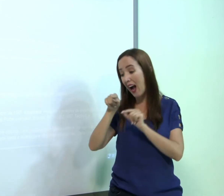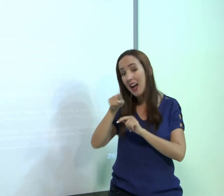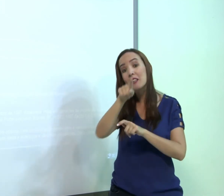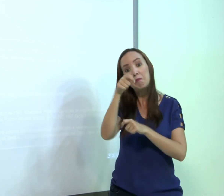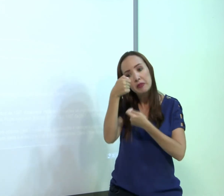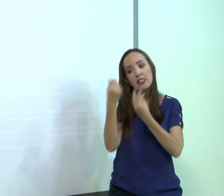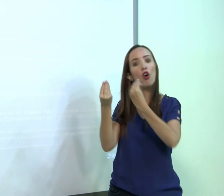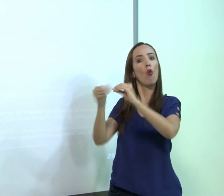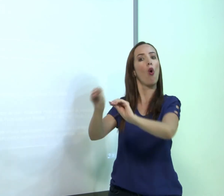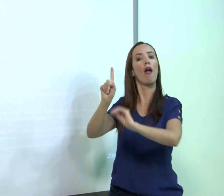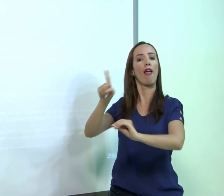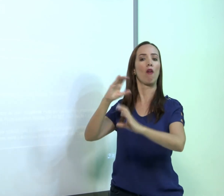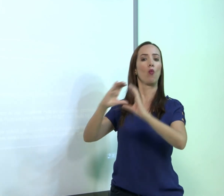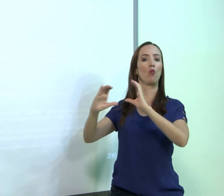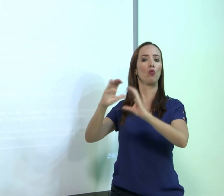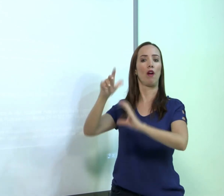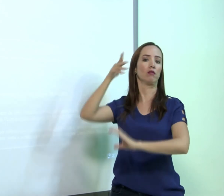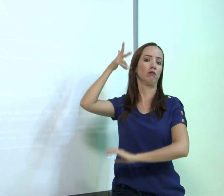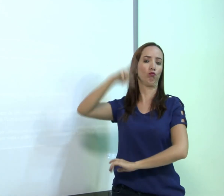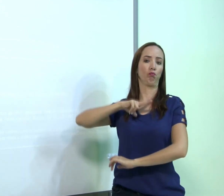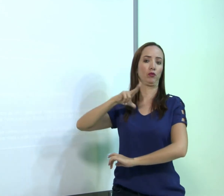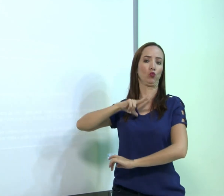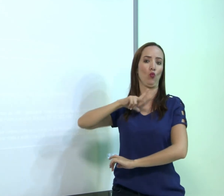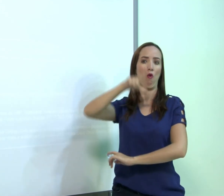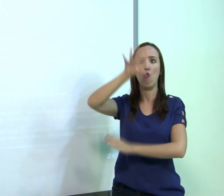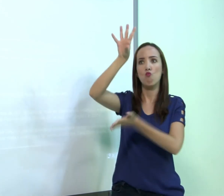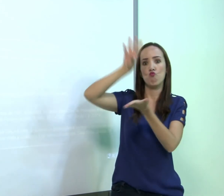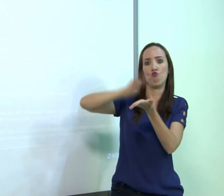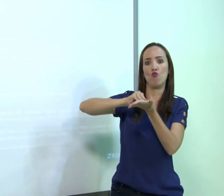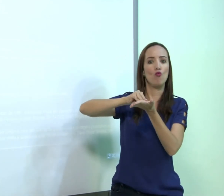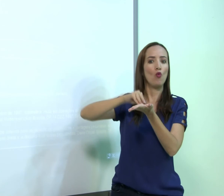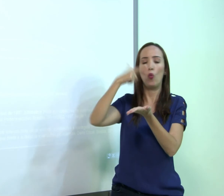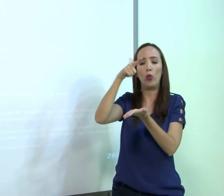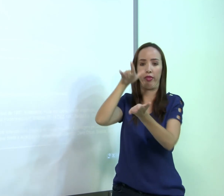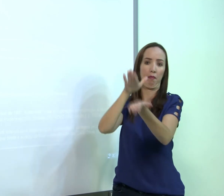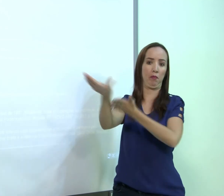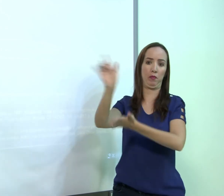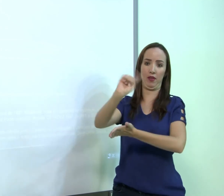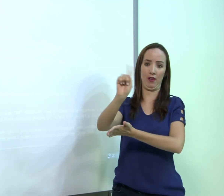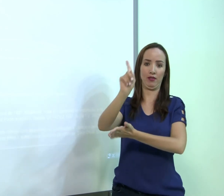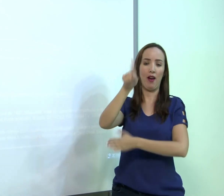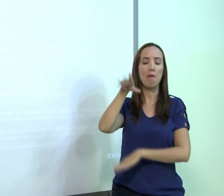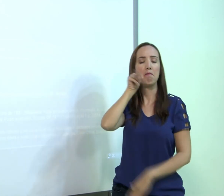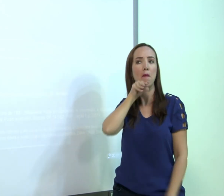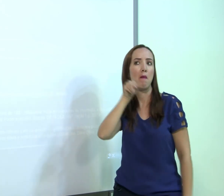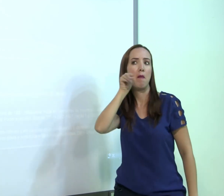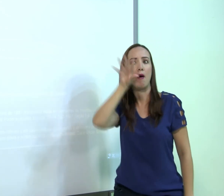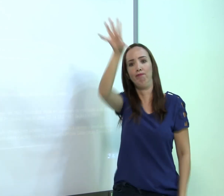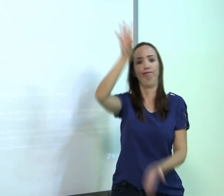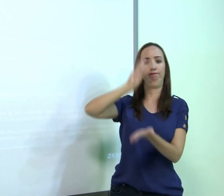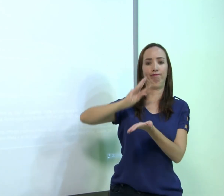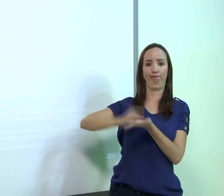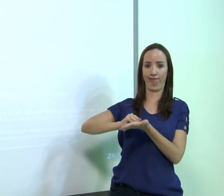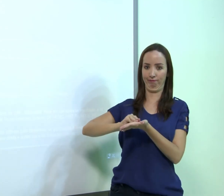Essa informação precisa ser colocada, comunicação pessoal, porque não houve uma edição desse